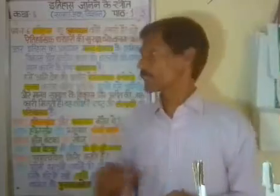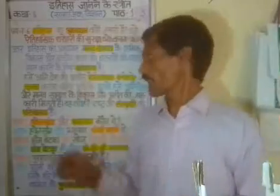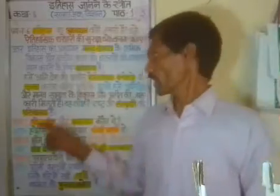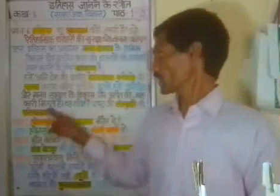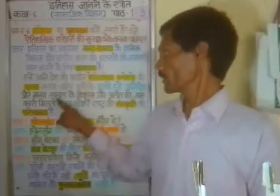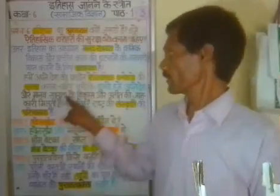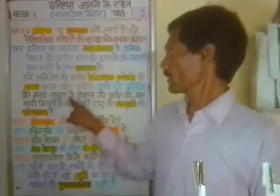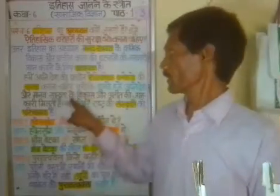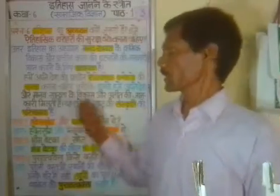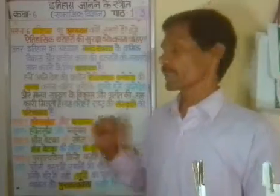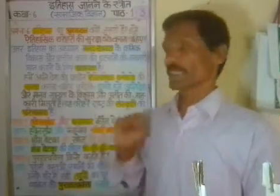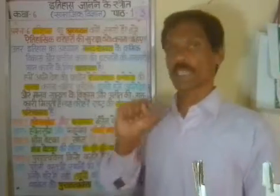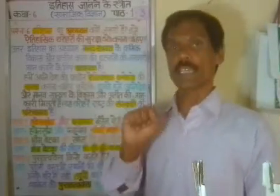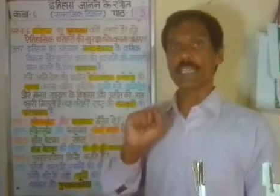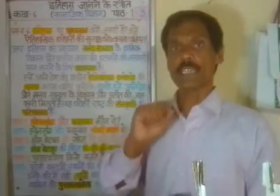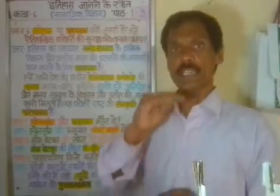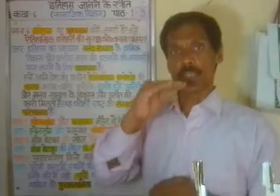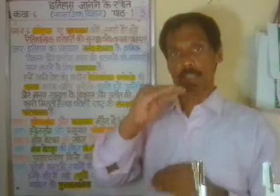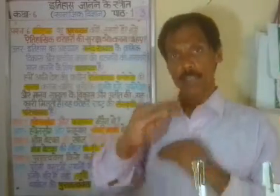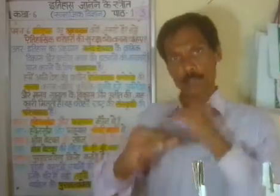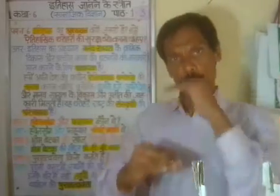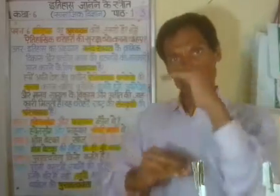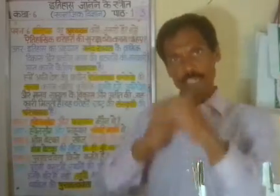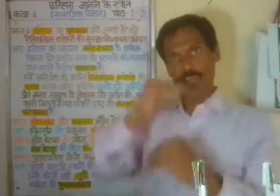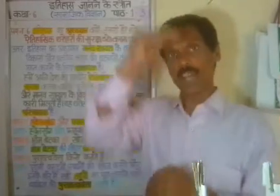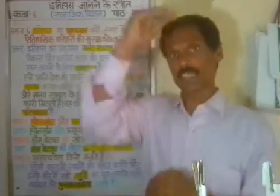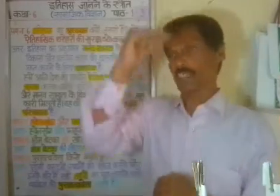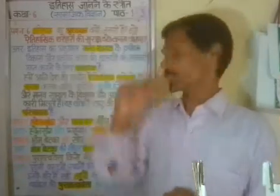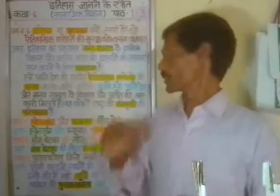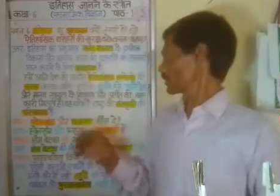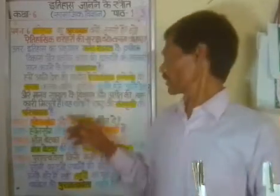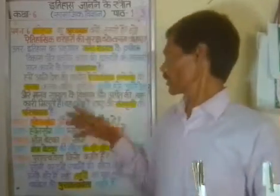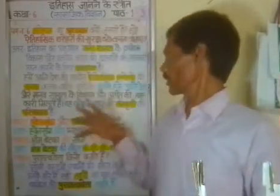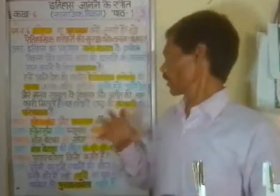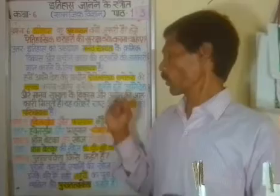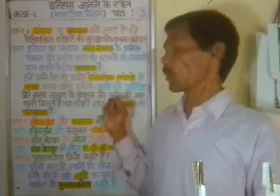सभ्यता के विकास और